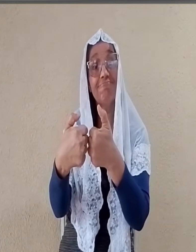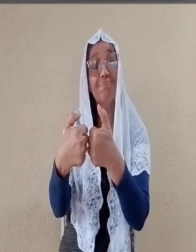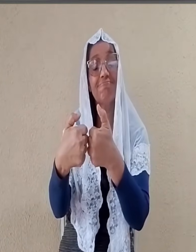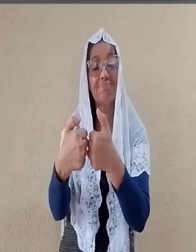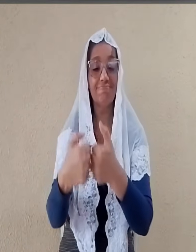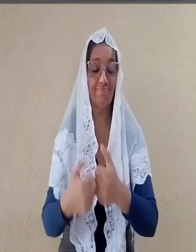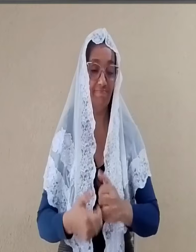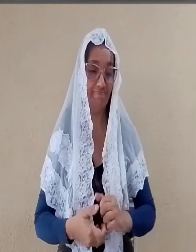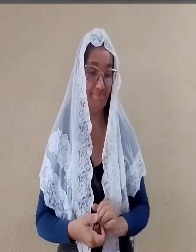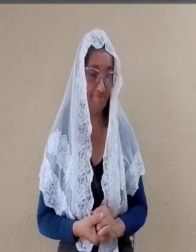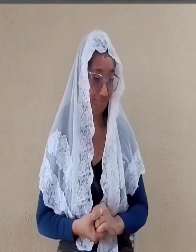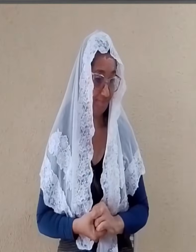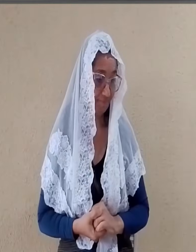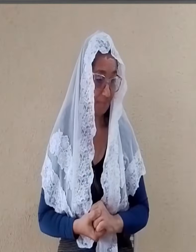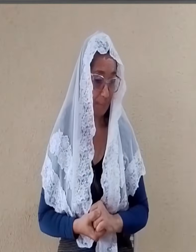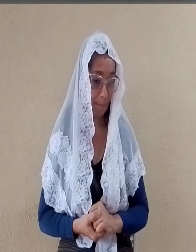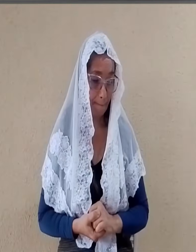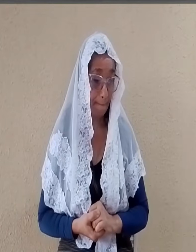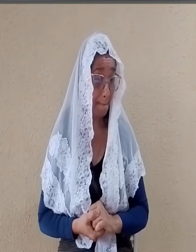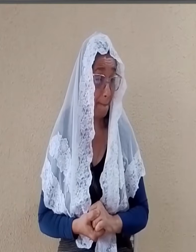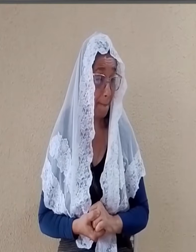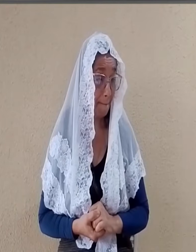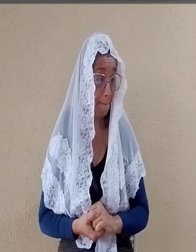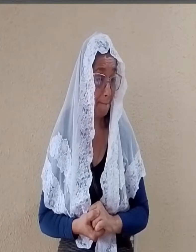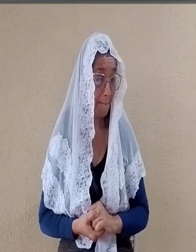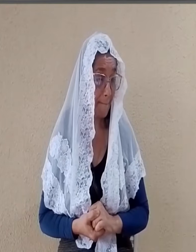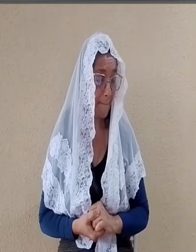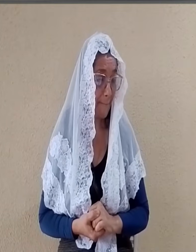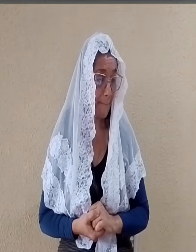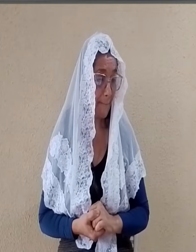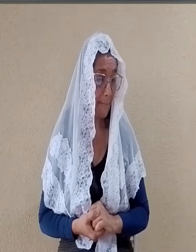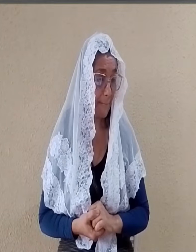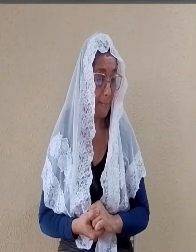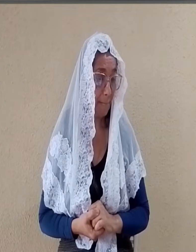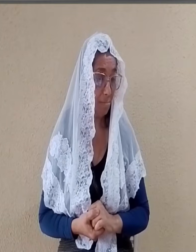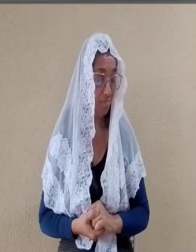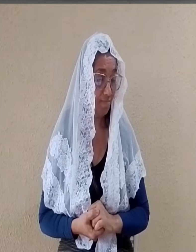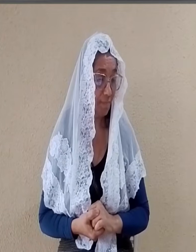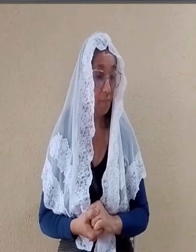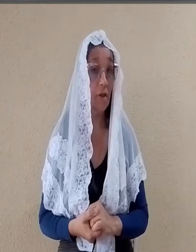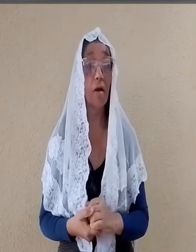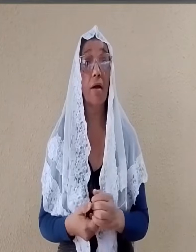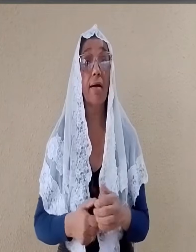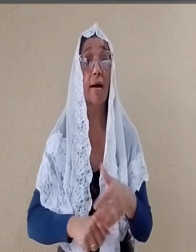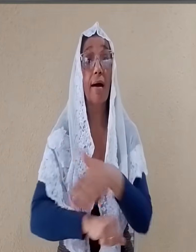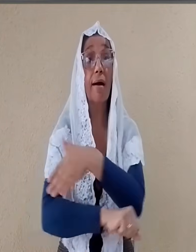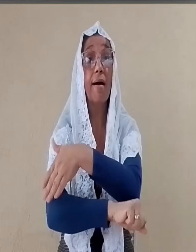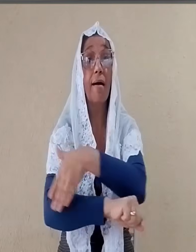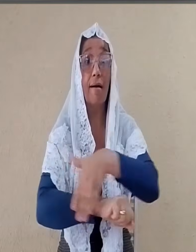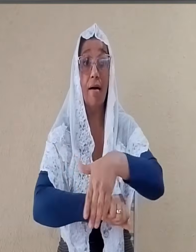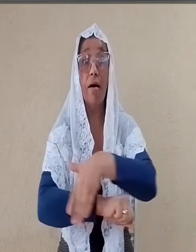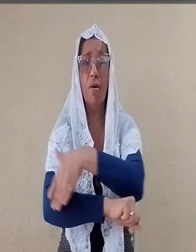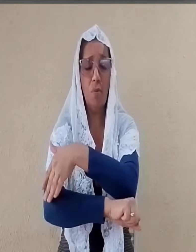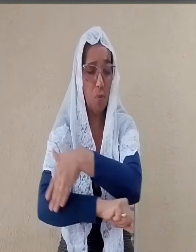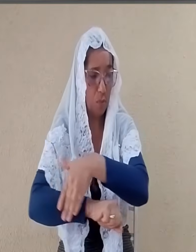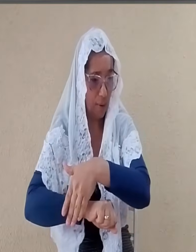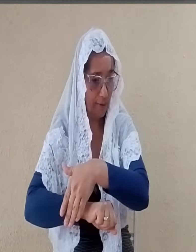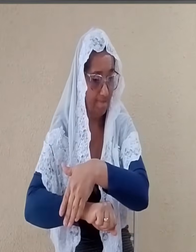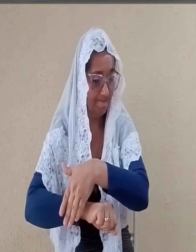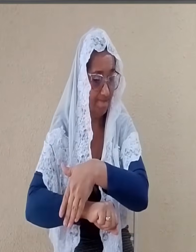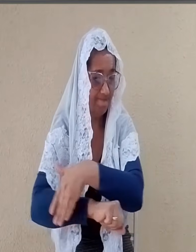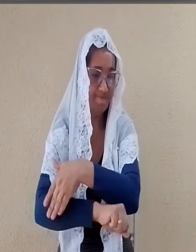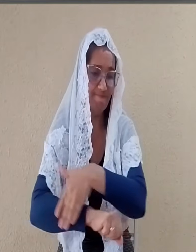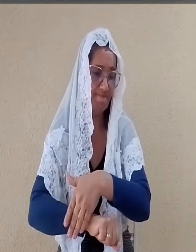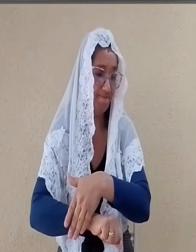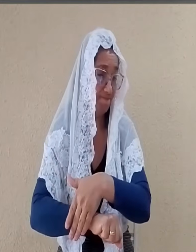não tinha pedra. Não, a palavra fala que não tinha pedra. Era um tipo um asfalto liso, irmão, uma